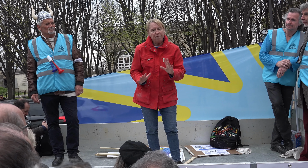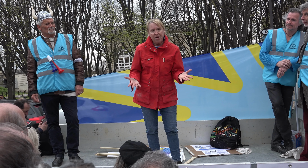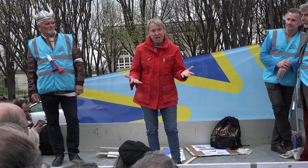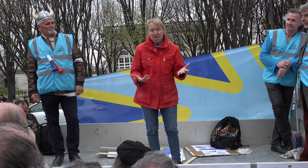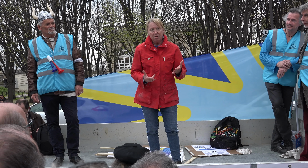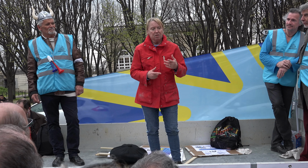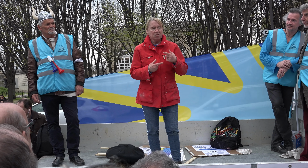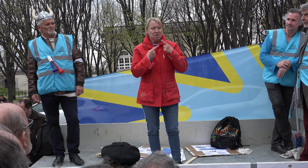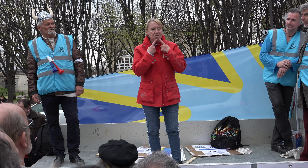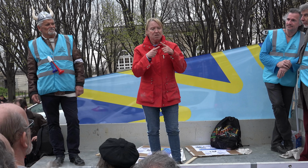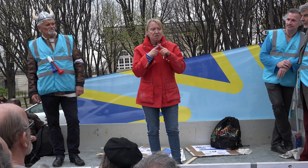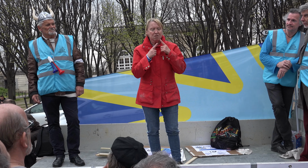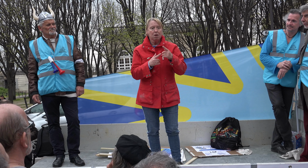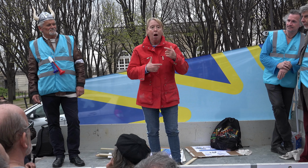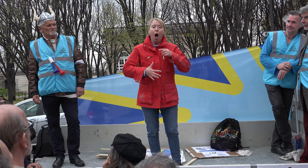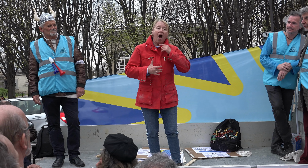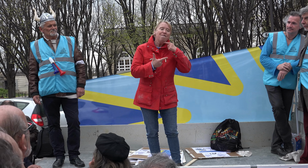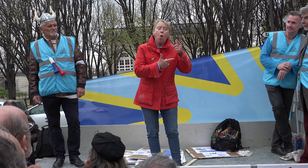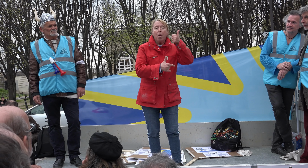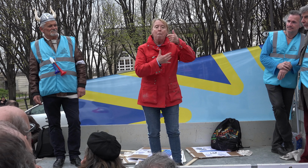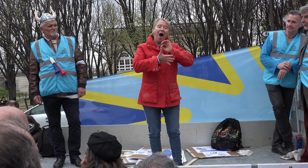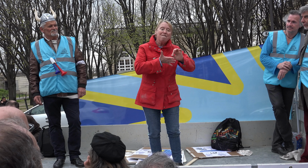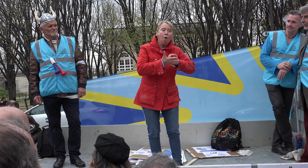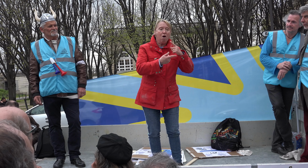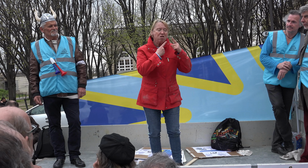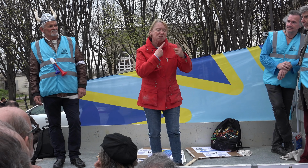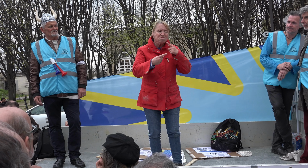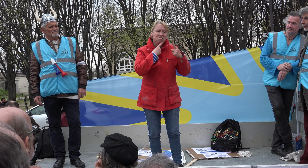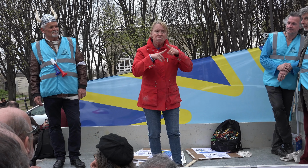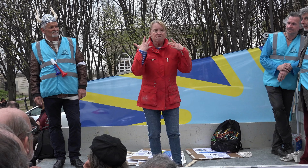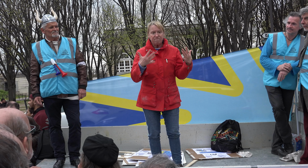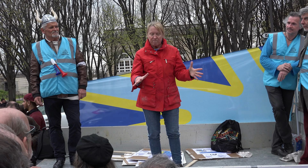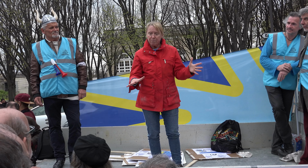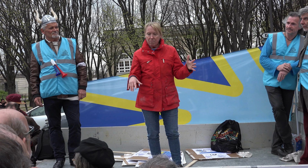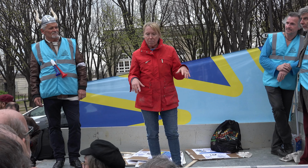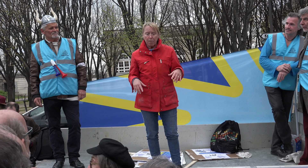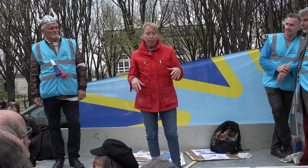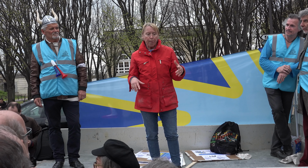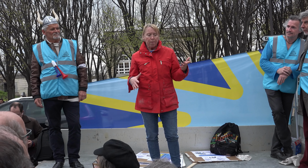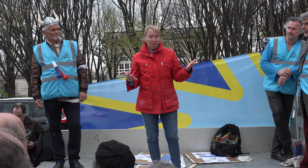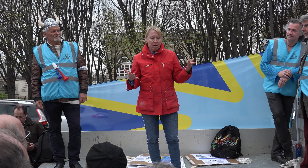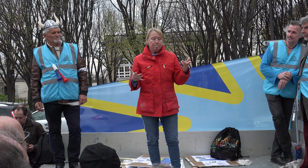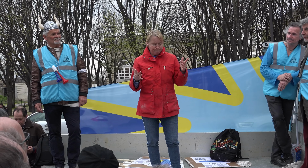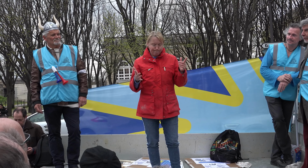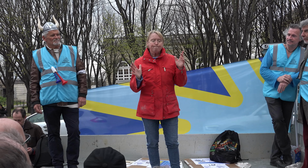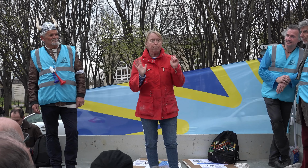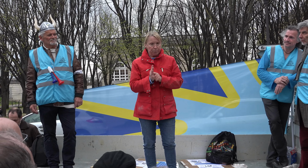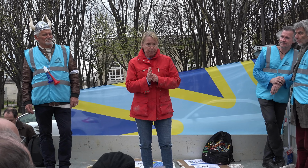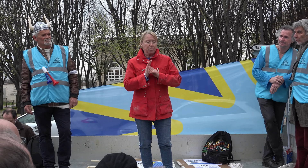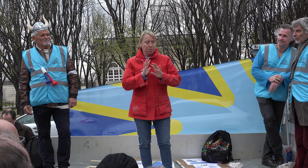nous avons eu beaucoup de mal et il y a eu beaucoup de soucis au niveau de son intégration scolaire parce qu'il ne s'entendait pas avec les autres enfants.